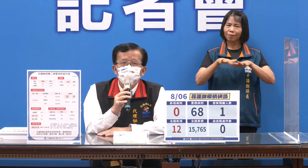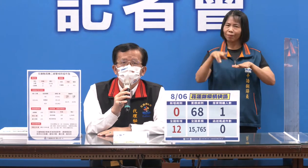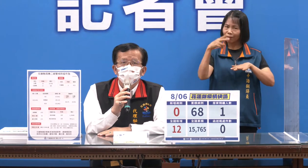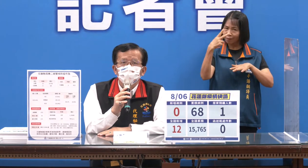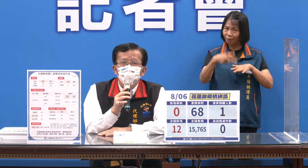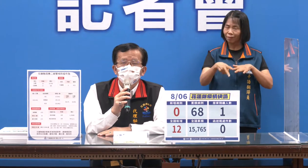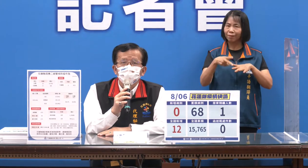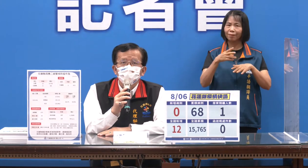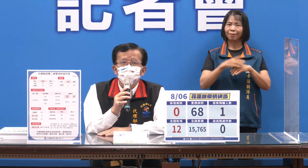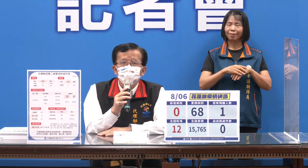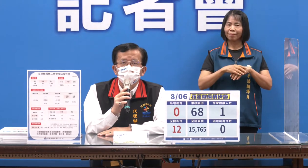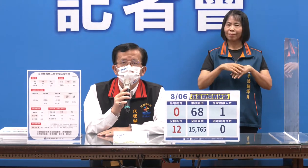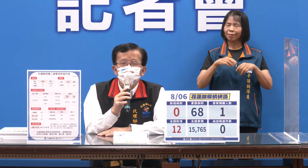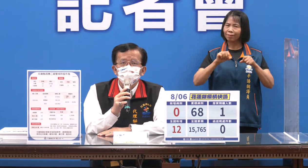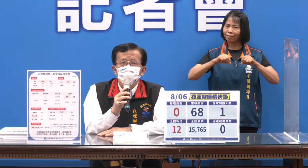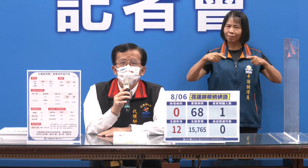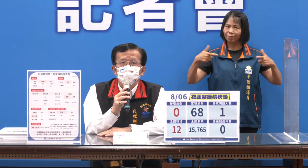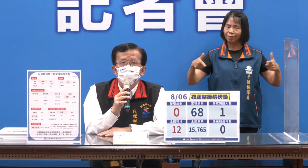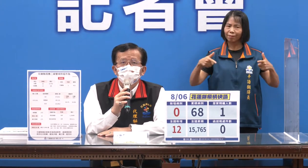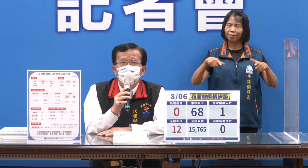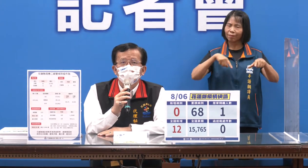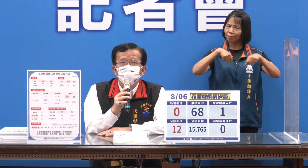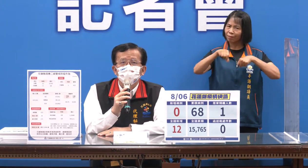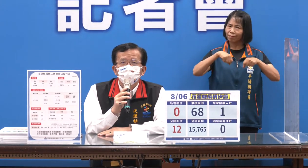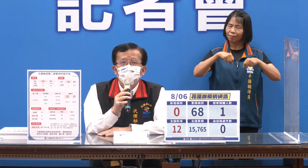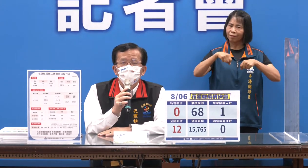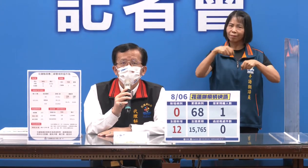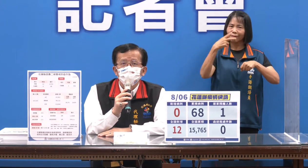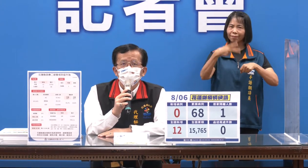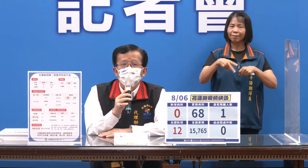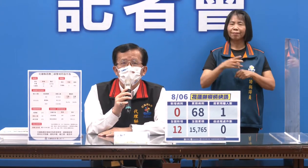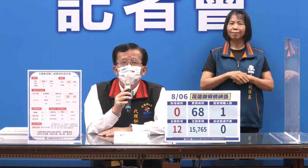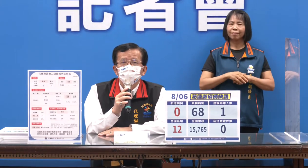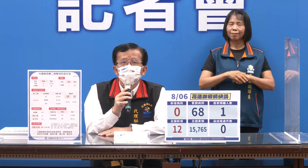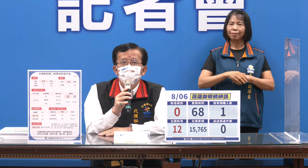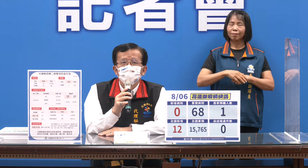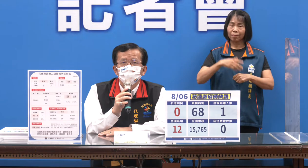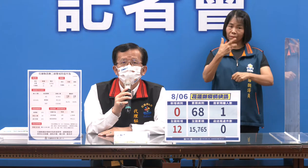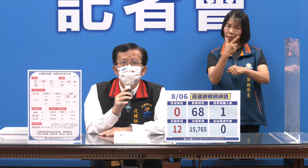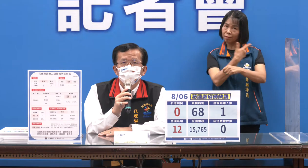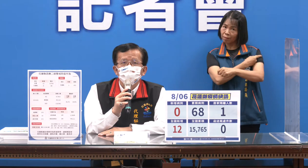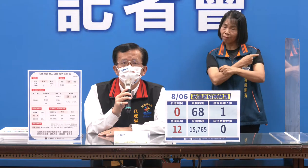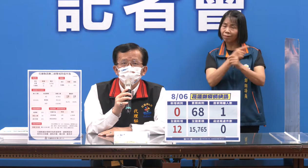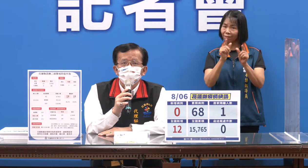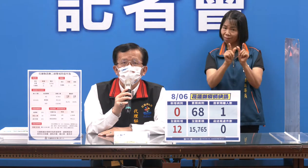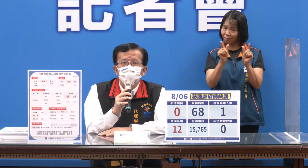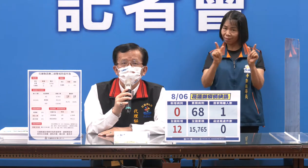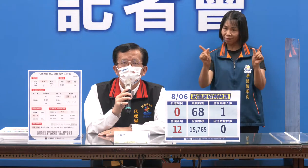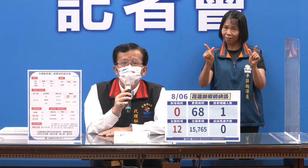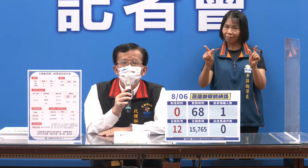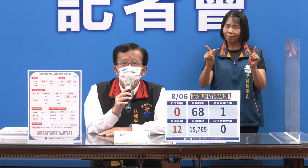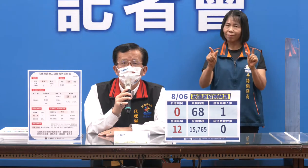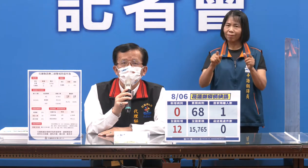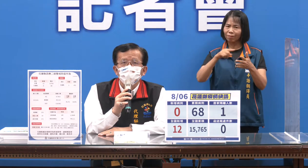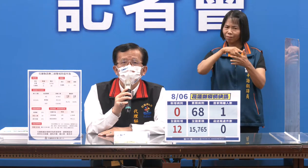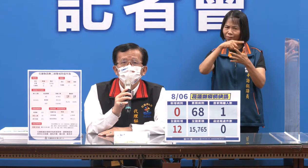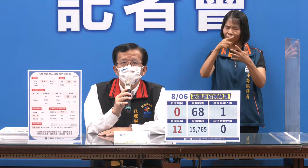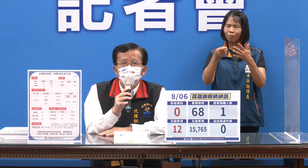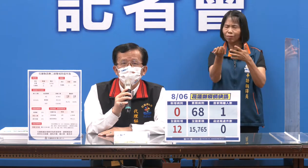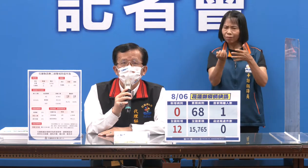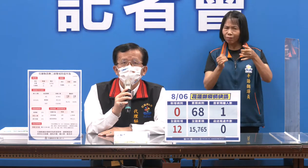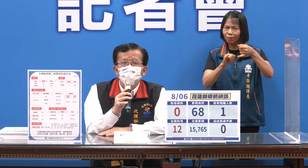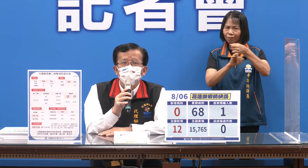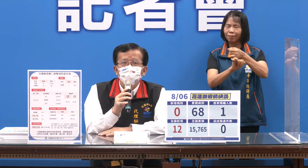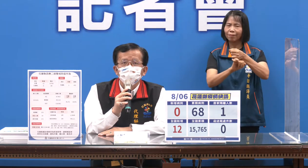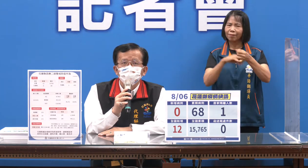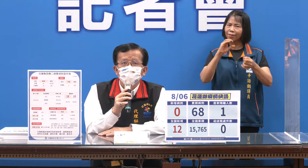及我们相关的警戒的措施，还有疫苗陆续要如何预约，